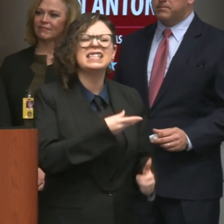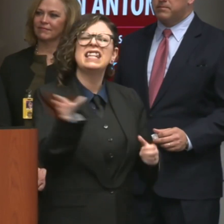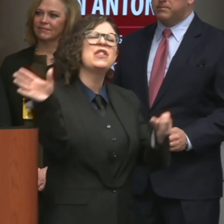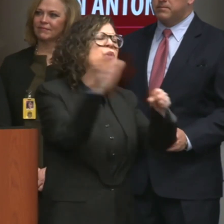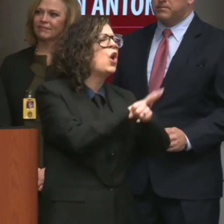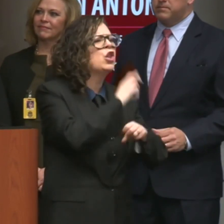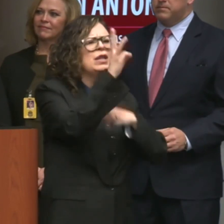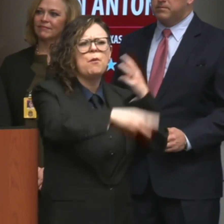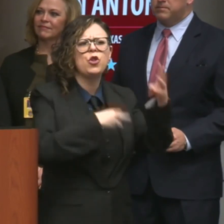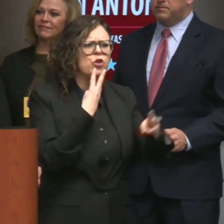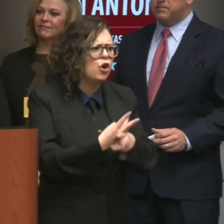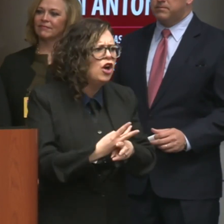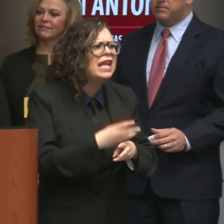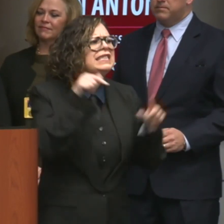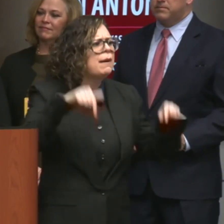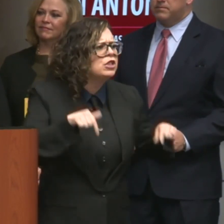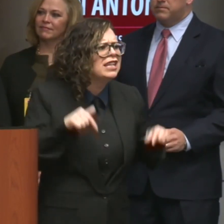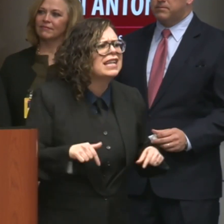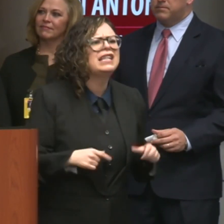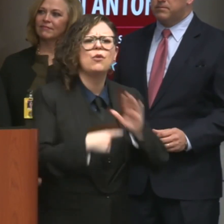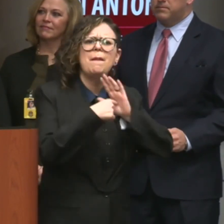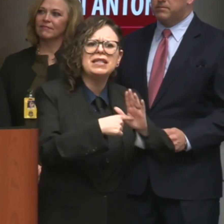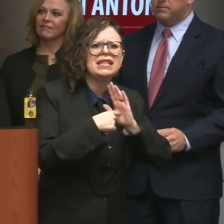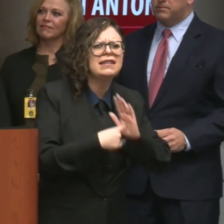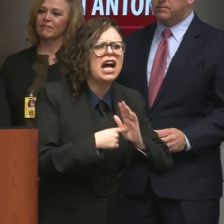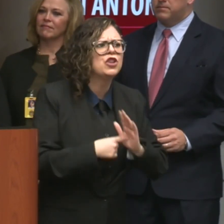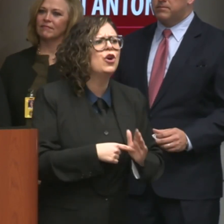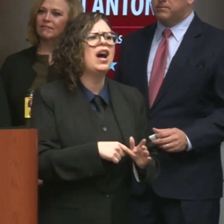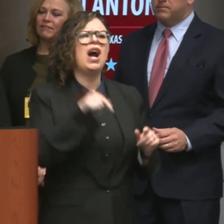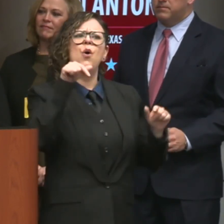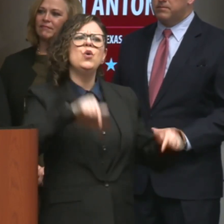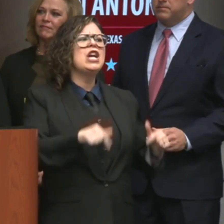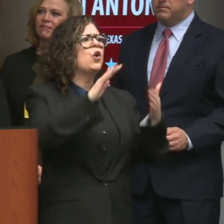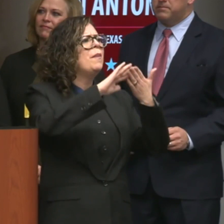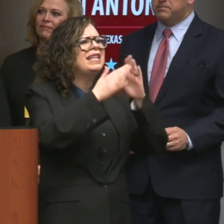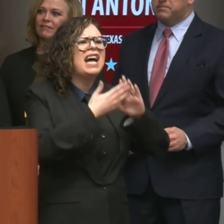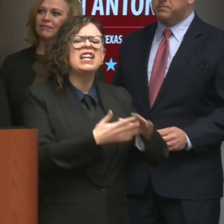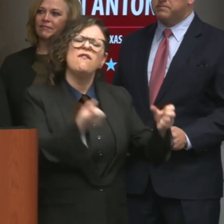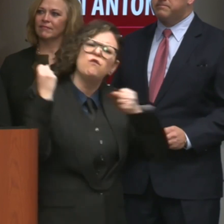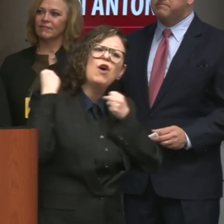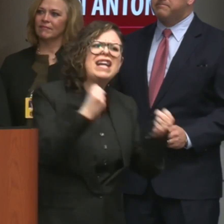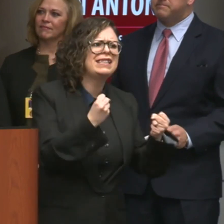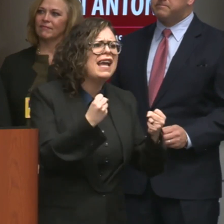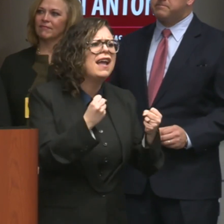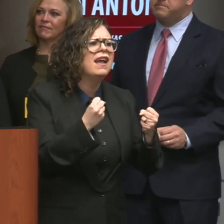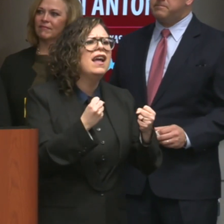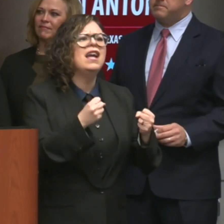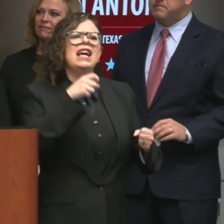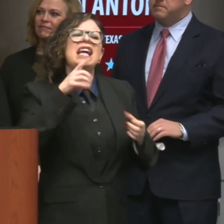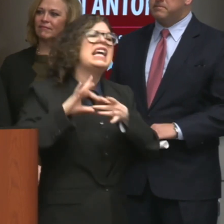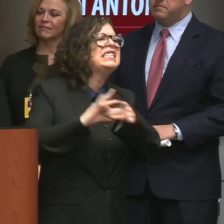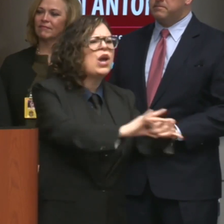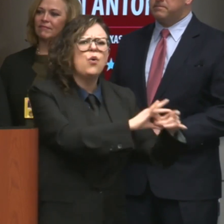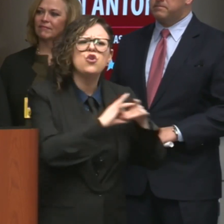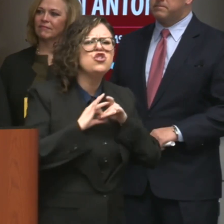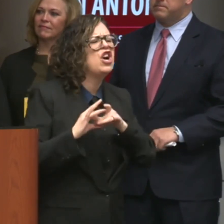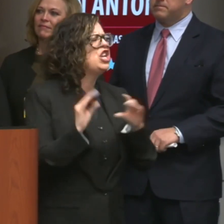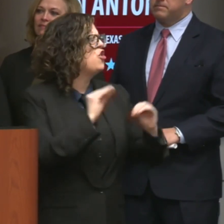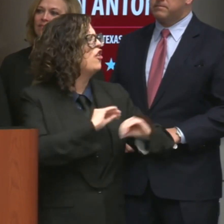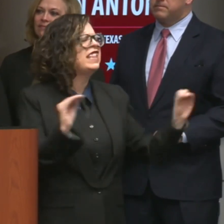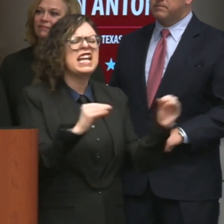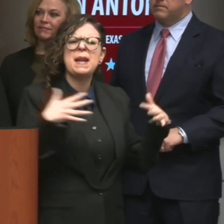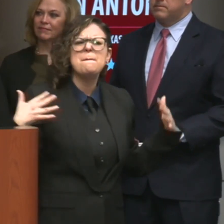el mundo. Estamos aquí representando a una comunidad fuerte que se une y no tiene miedo